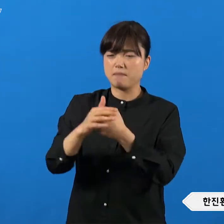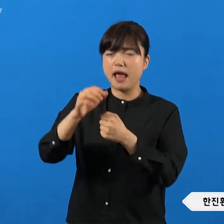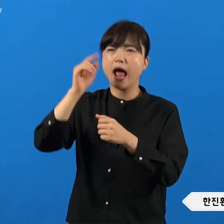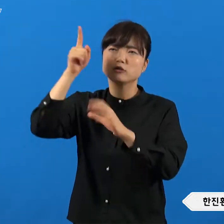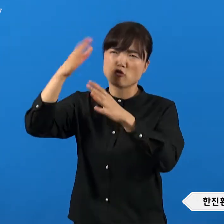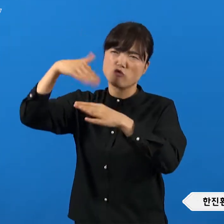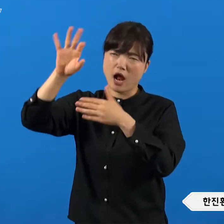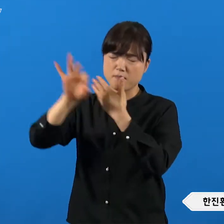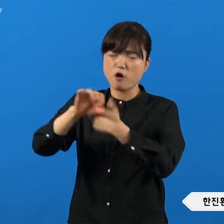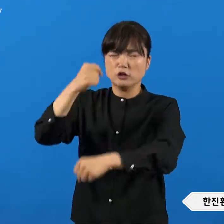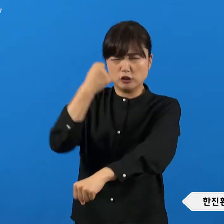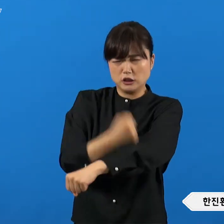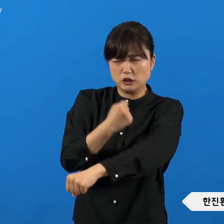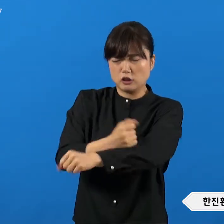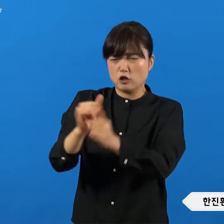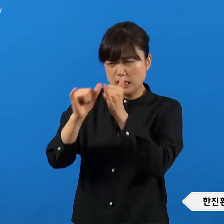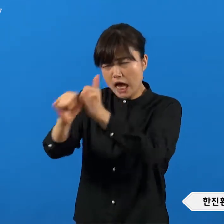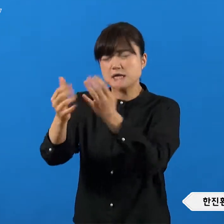많을 겁니다.